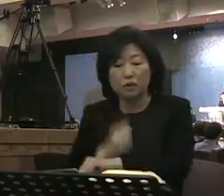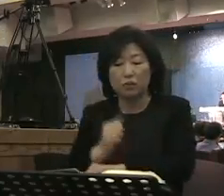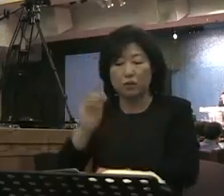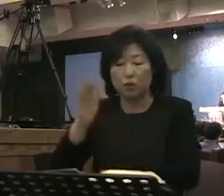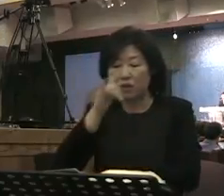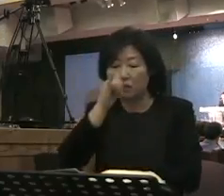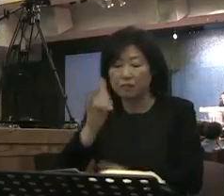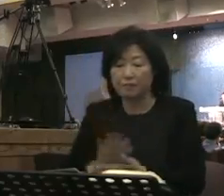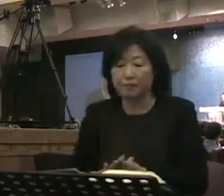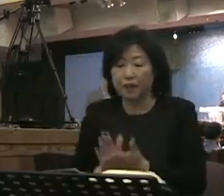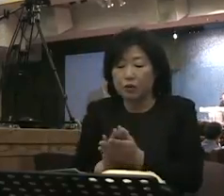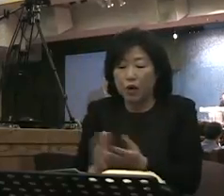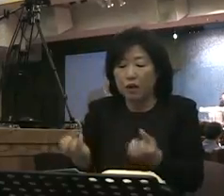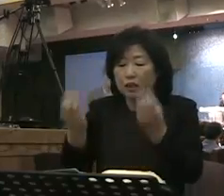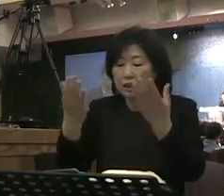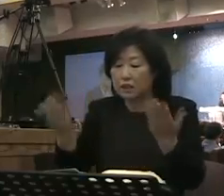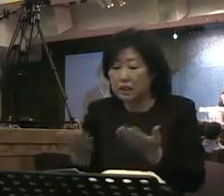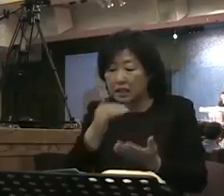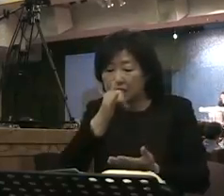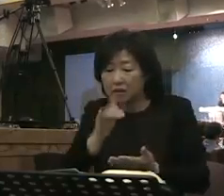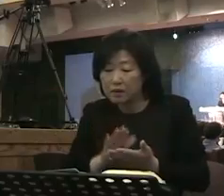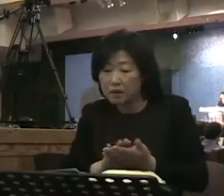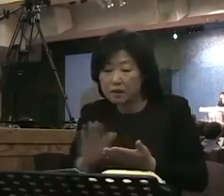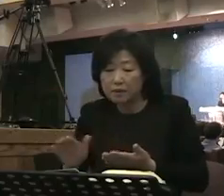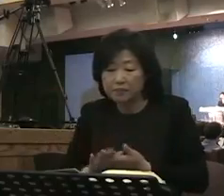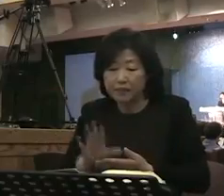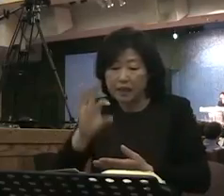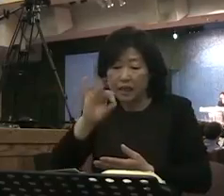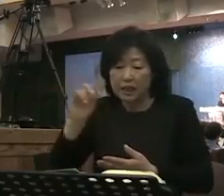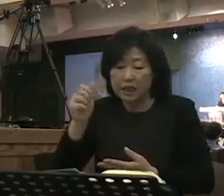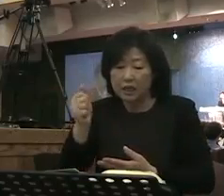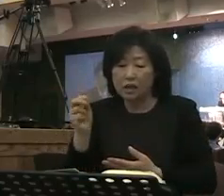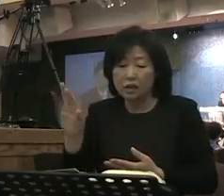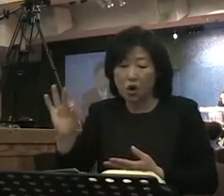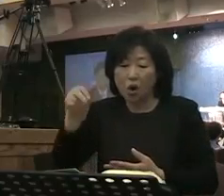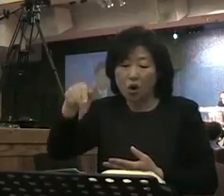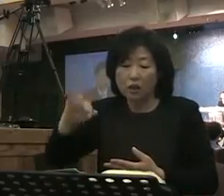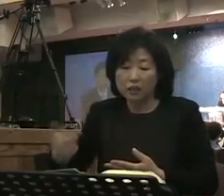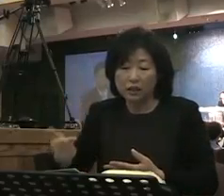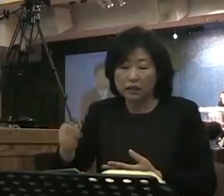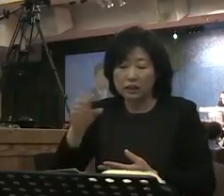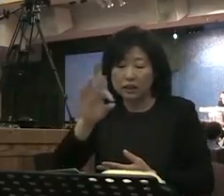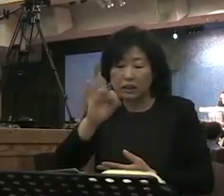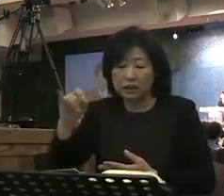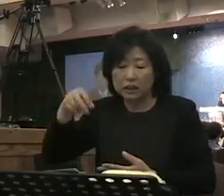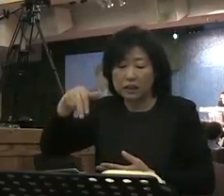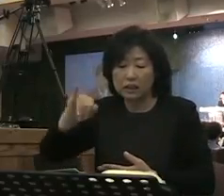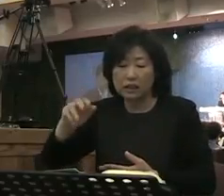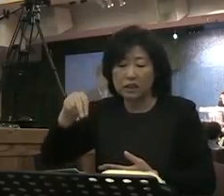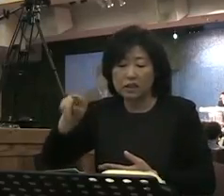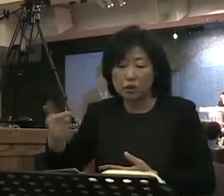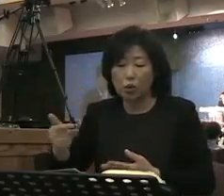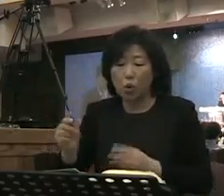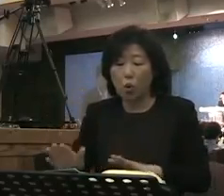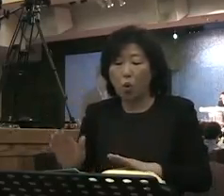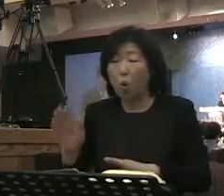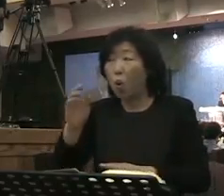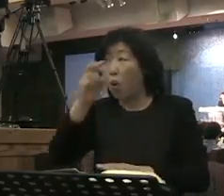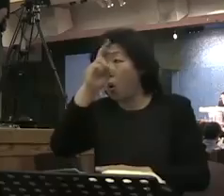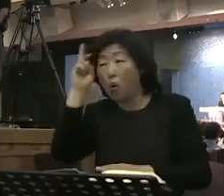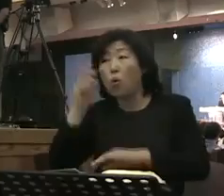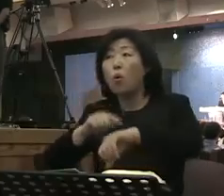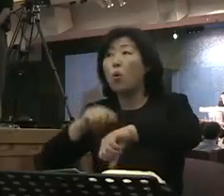되겠습니다. 축하할 일들이 있습니다. 이형진, 김지선 커플 오늘 오후 5시에 결혼 예배가